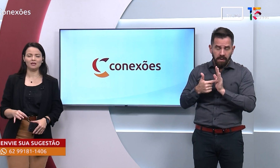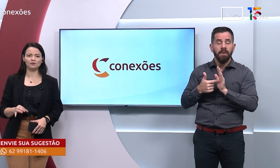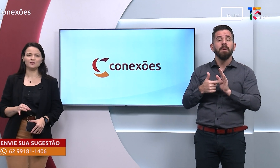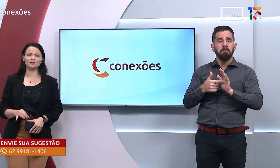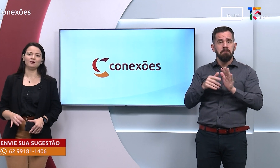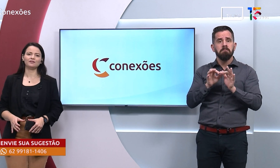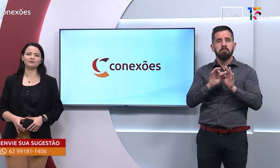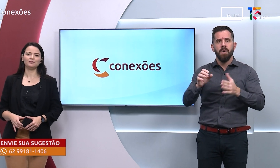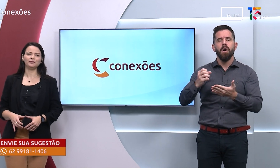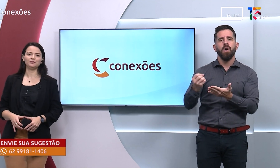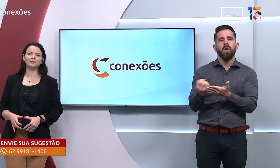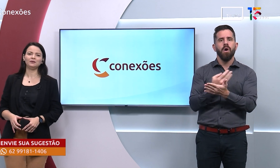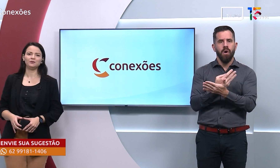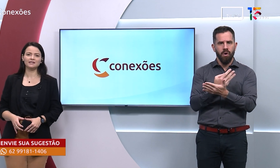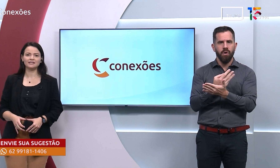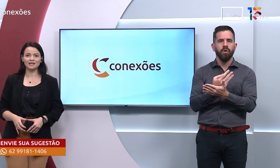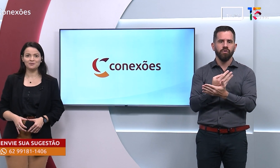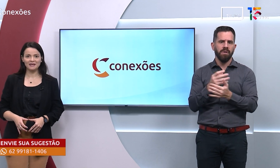WhatsApp